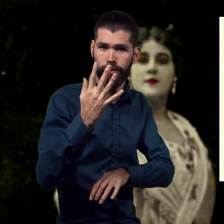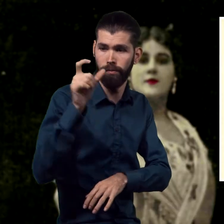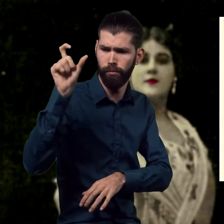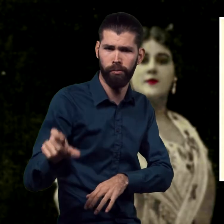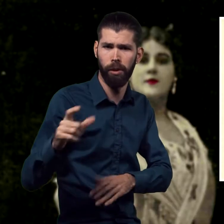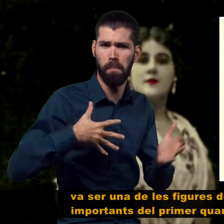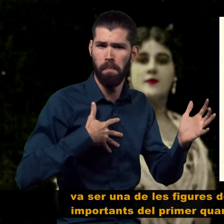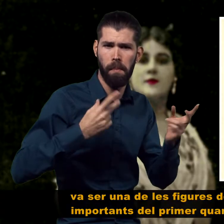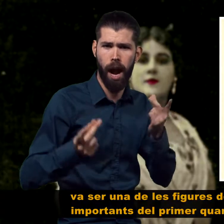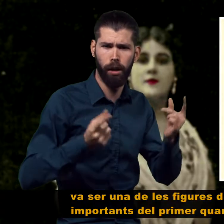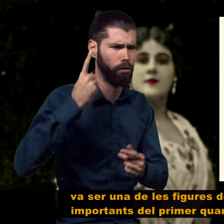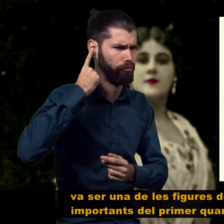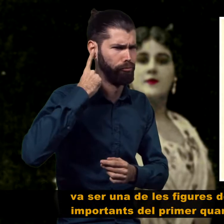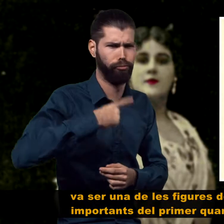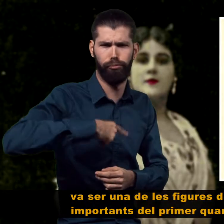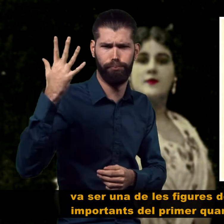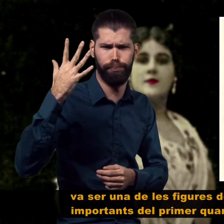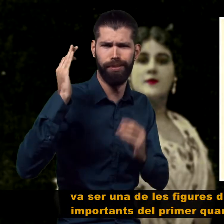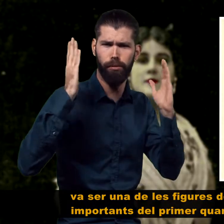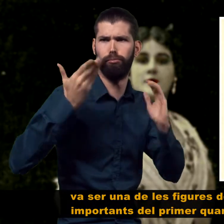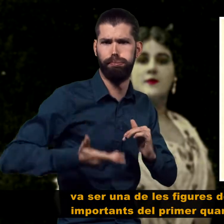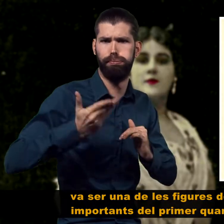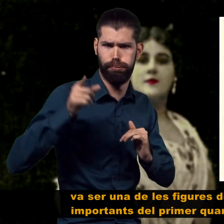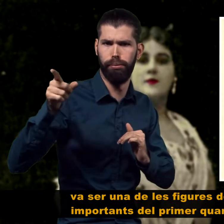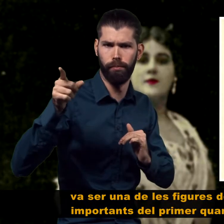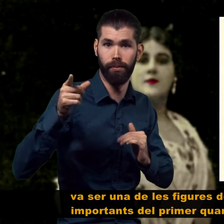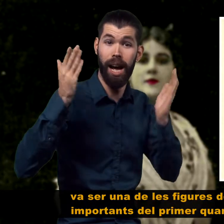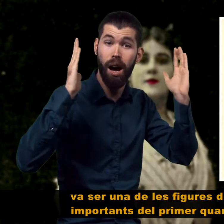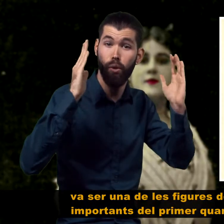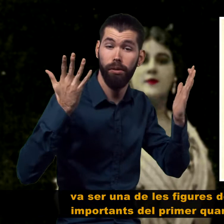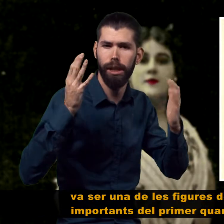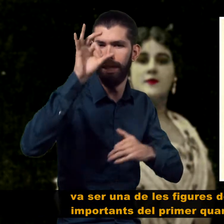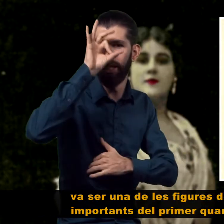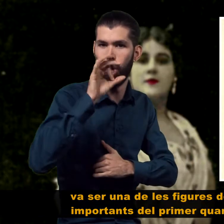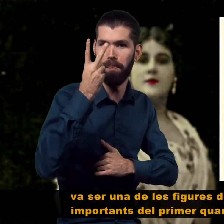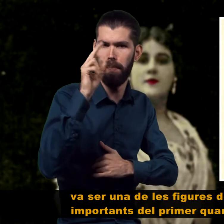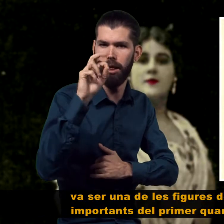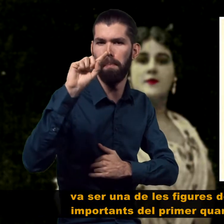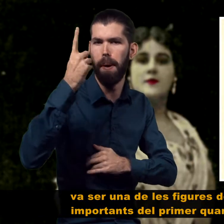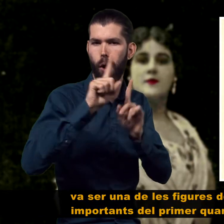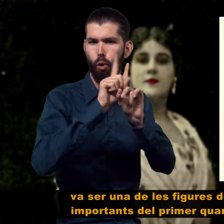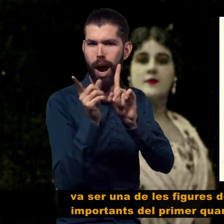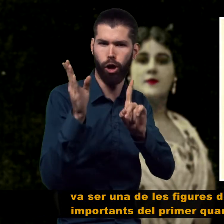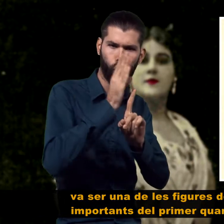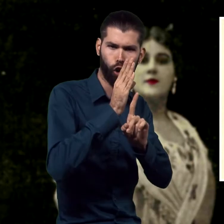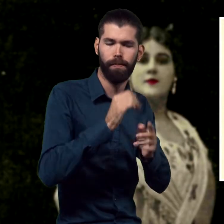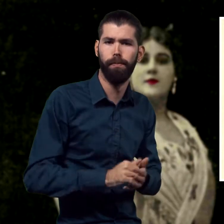de les figures de la dansa més importants al primer quart del segle XX. Va néixer a Sevilla l'any